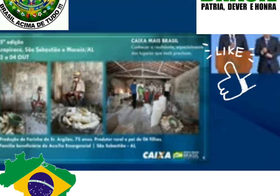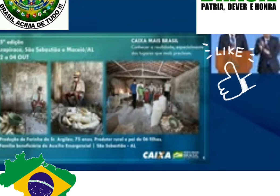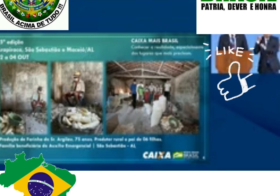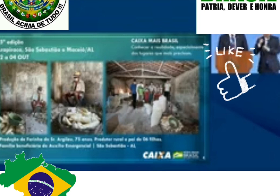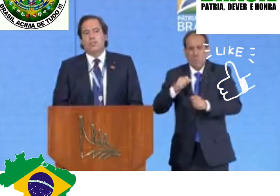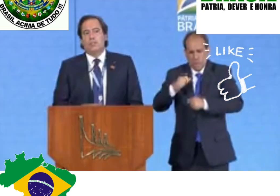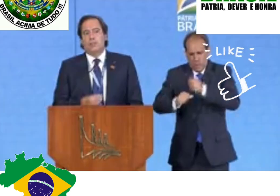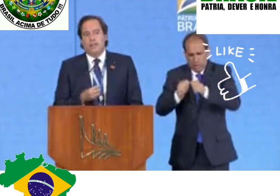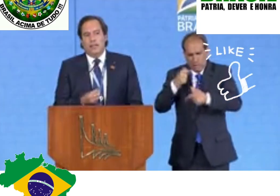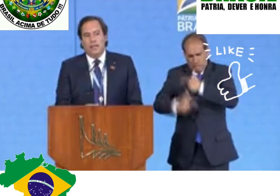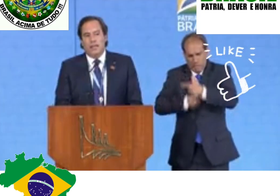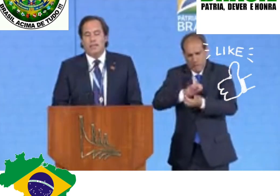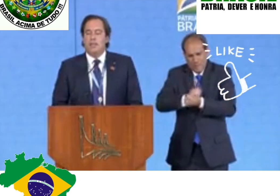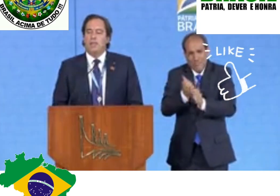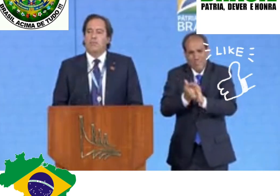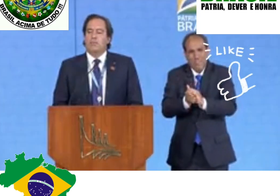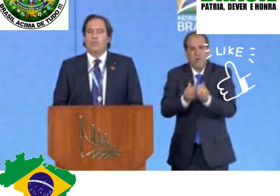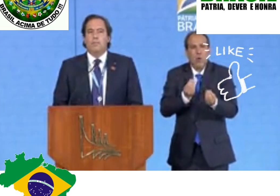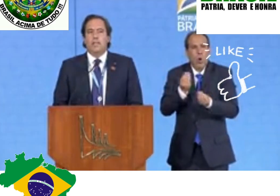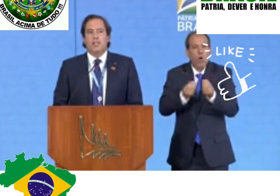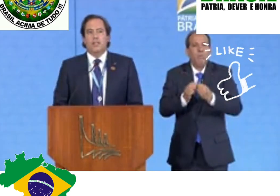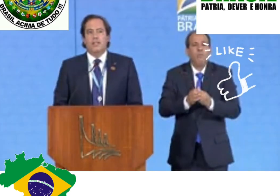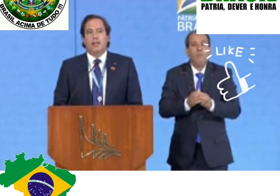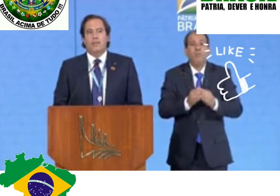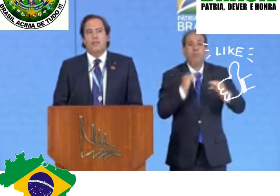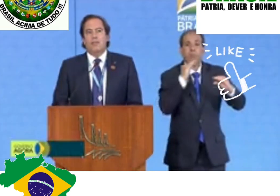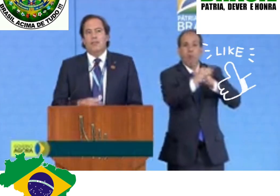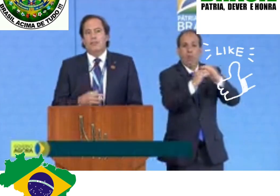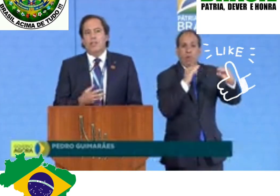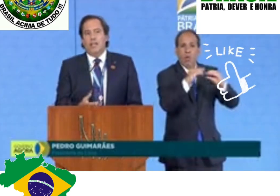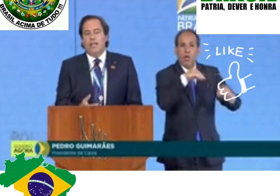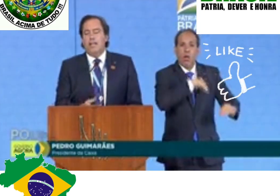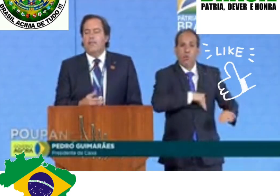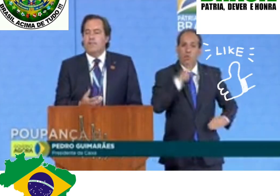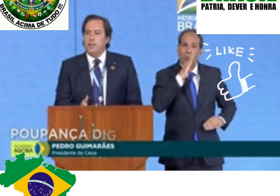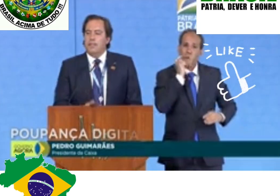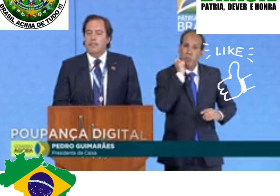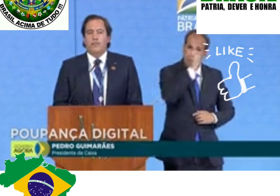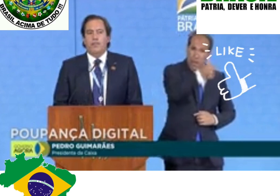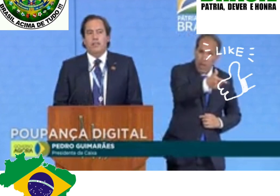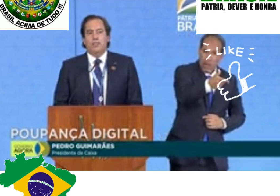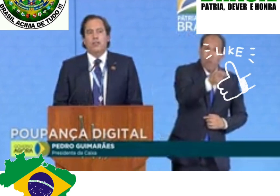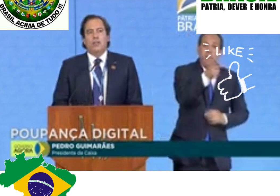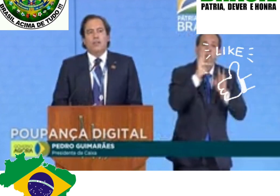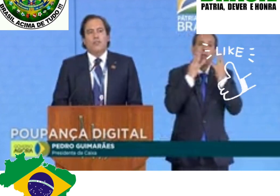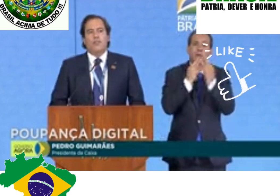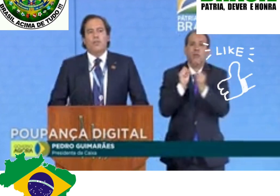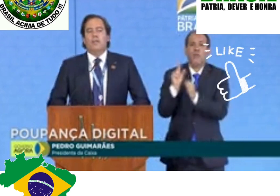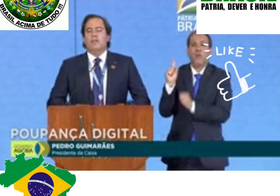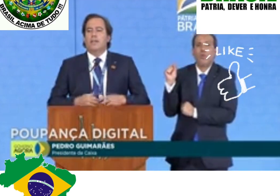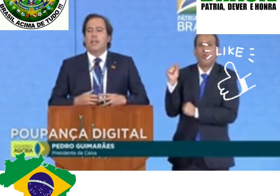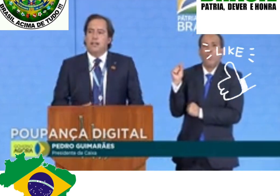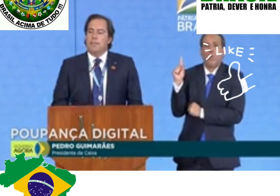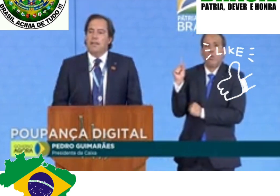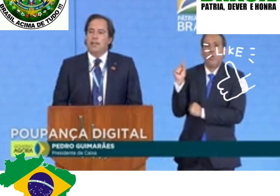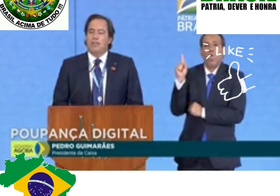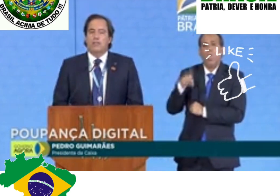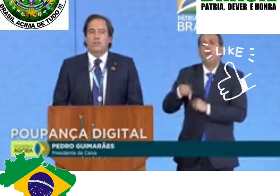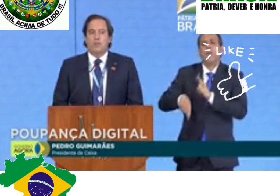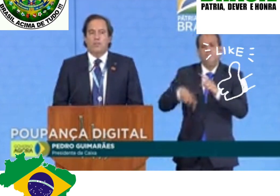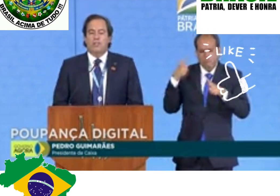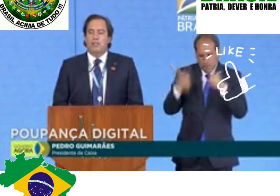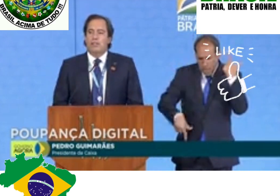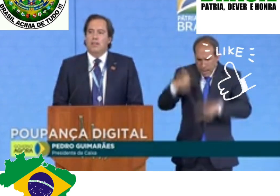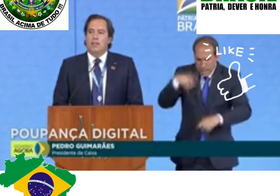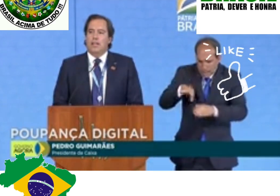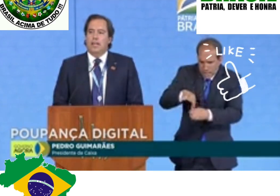essas pessoas que receberam auxílio emergencial, e o que ele e a família dele fez foi plantar mais